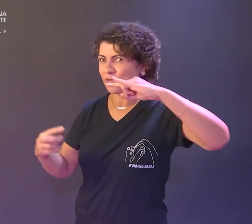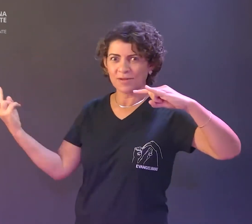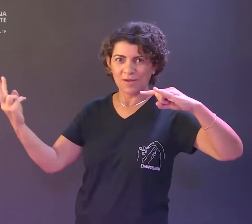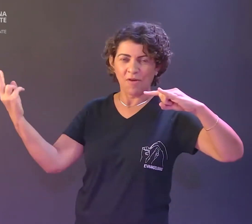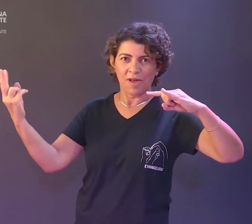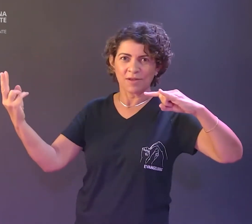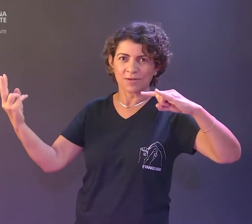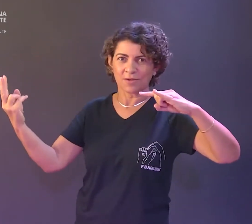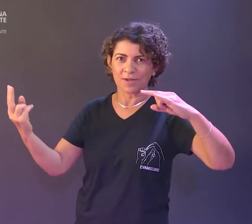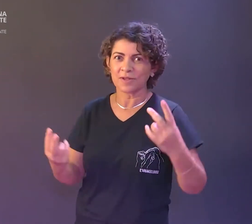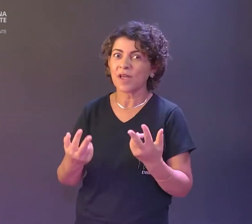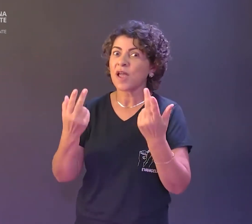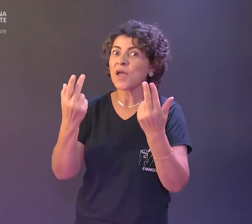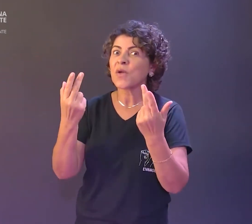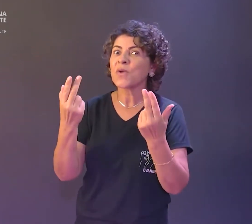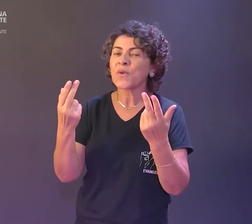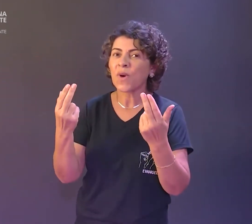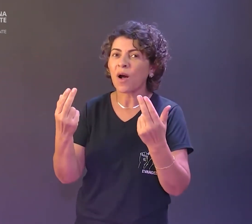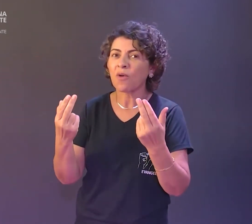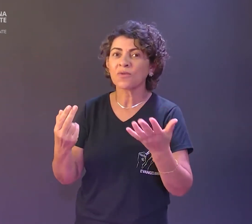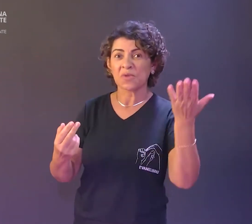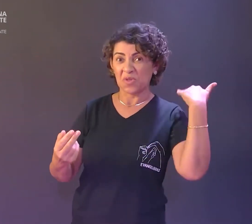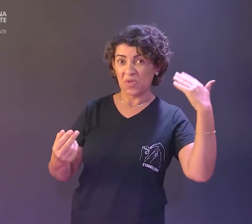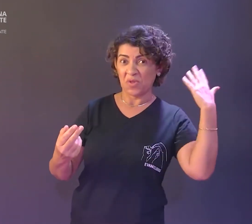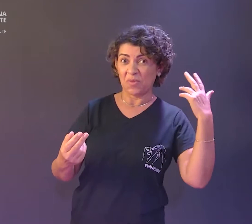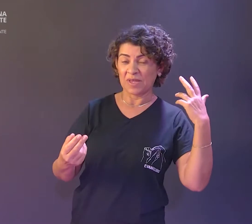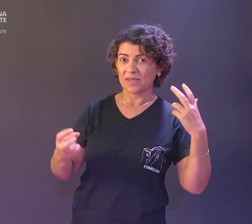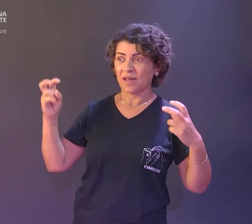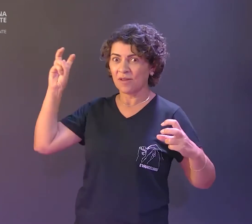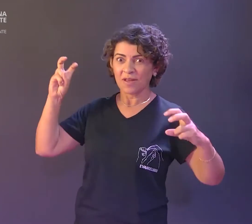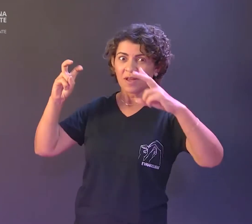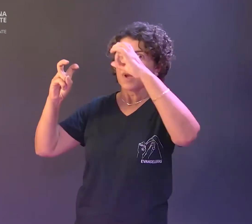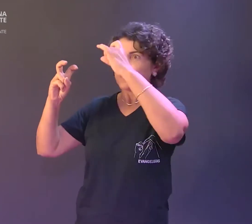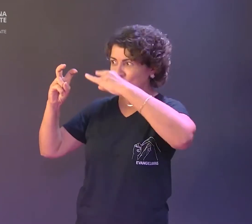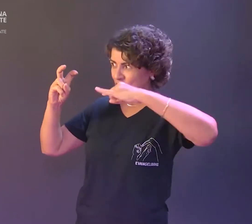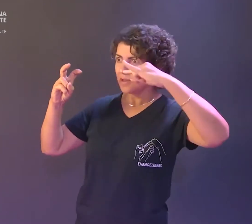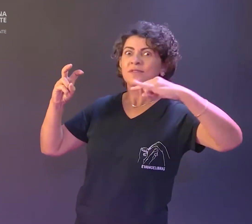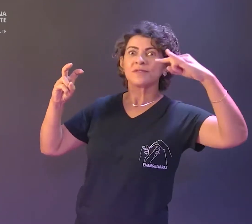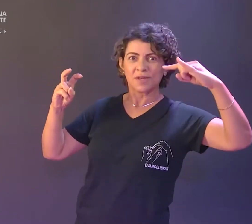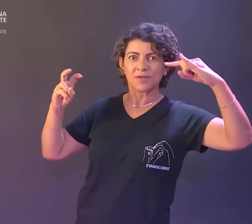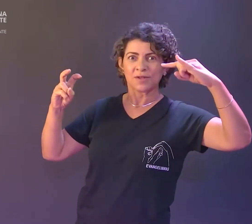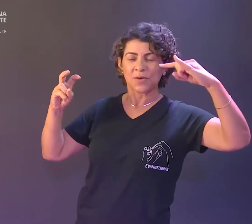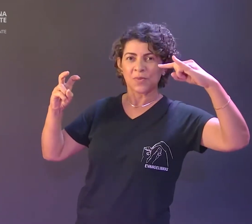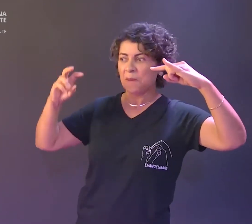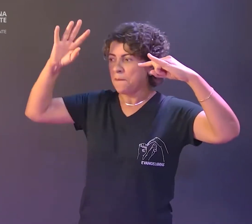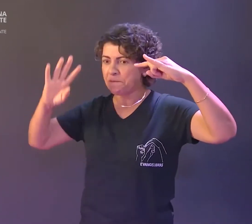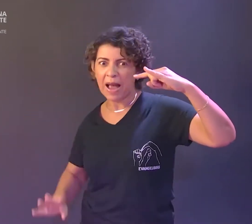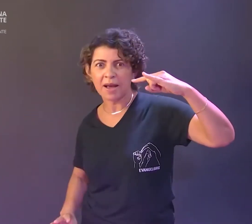levado a própria serpente a pecar e perder sua posição de anjo do Senhor.